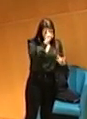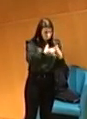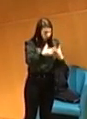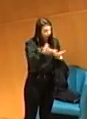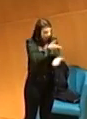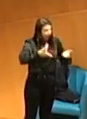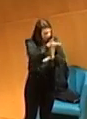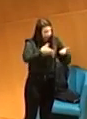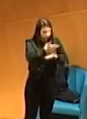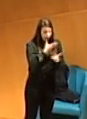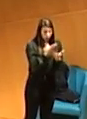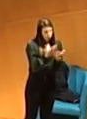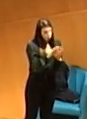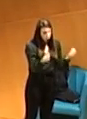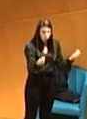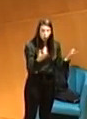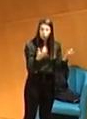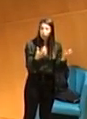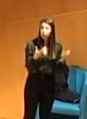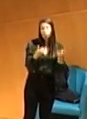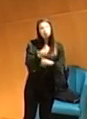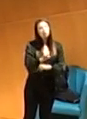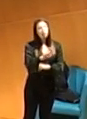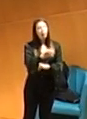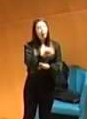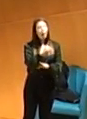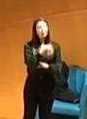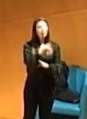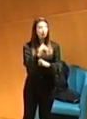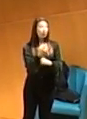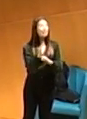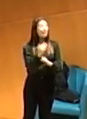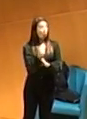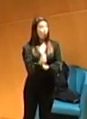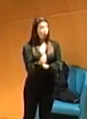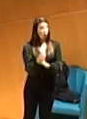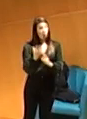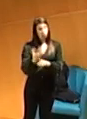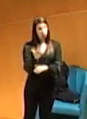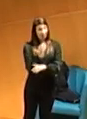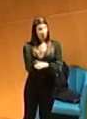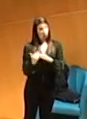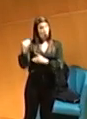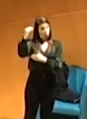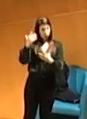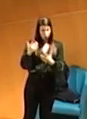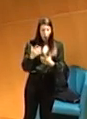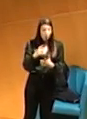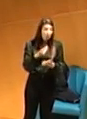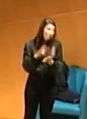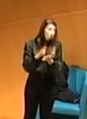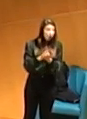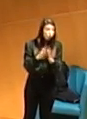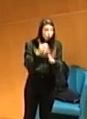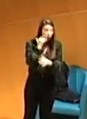que Géraldine, c'est la cinquième, donc j'en ai quatre grands qui sont partis. Ils ont commencé à l'adolescence